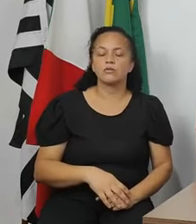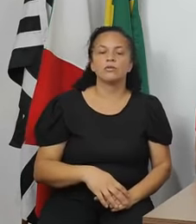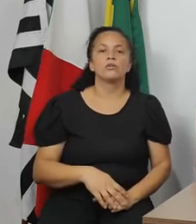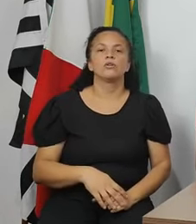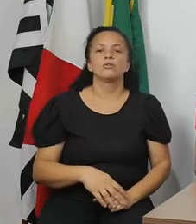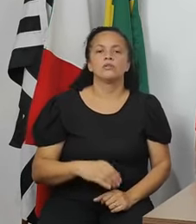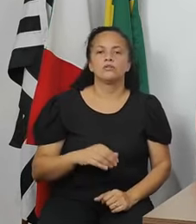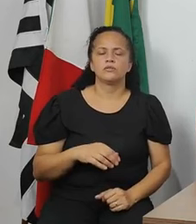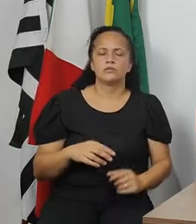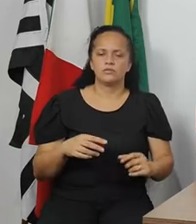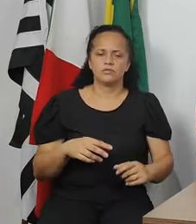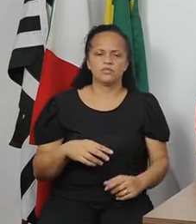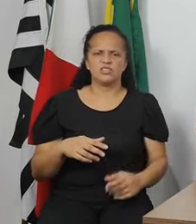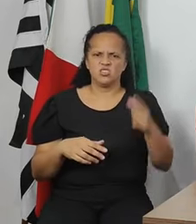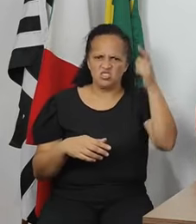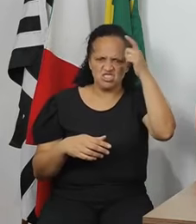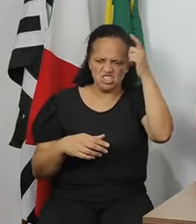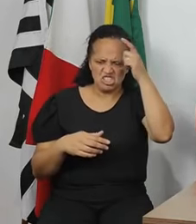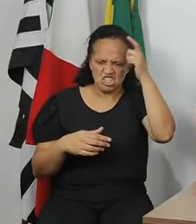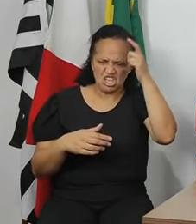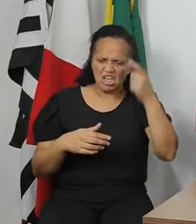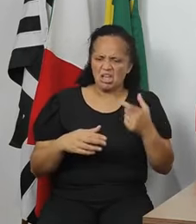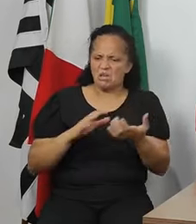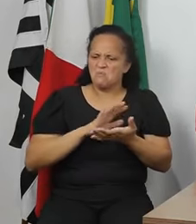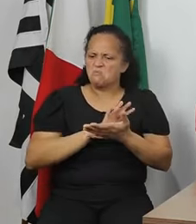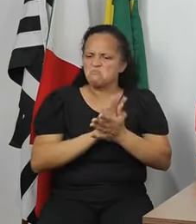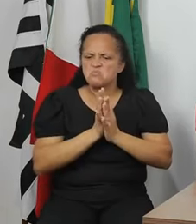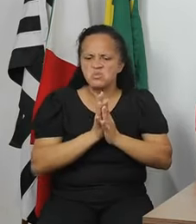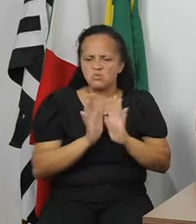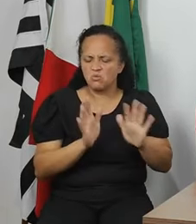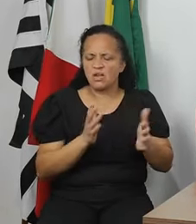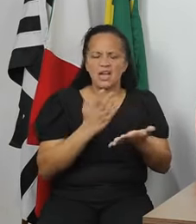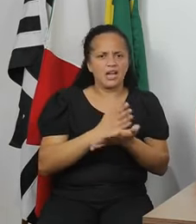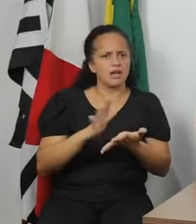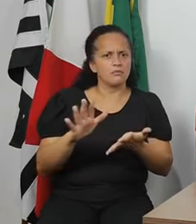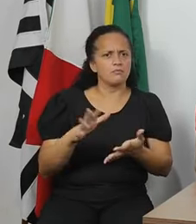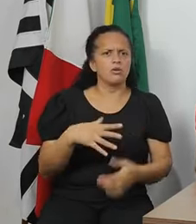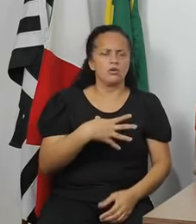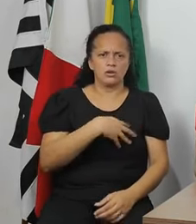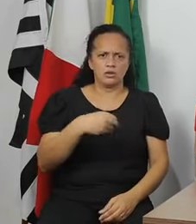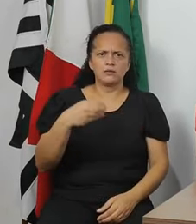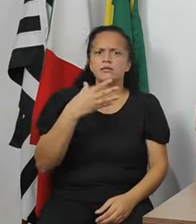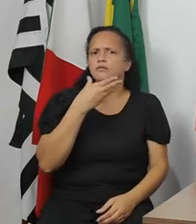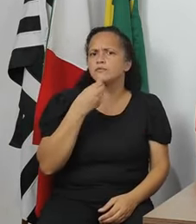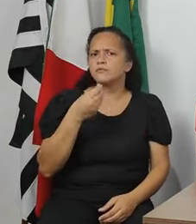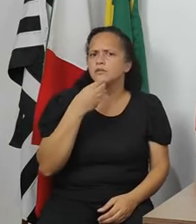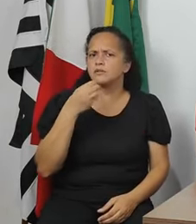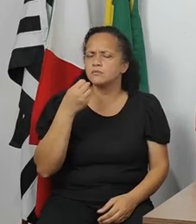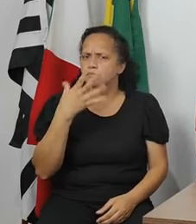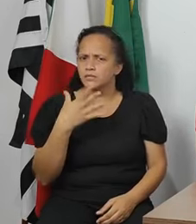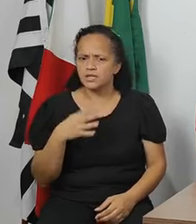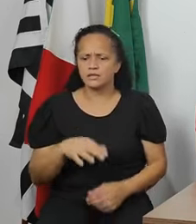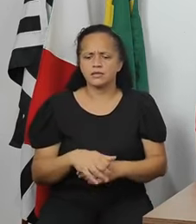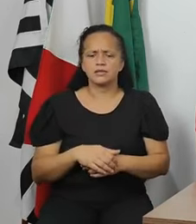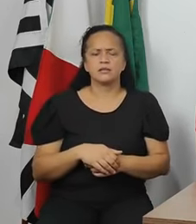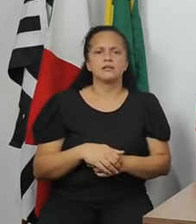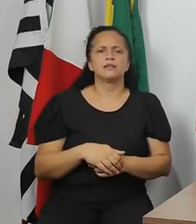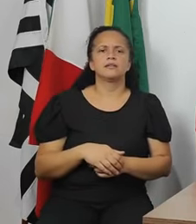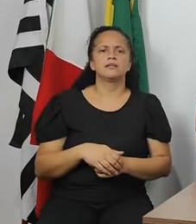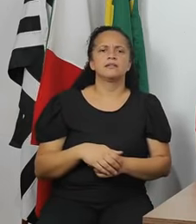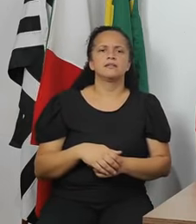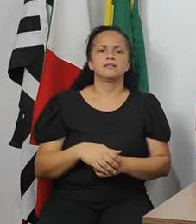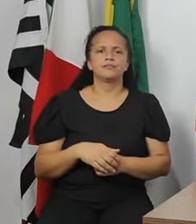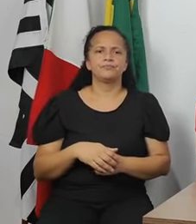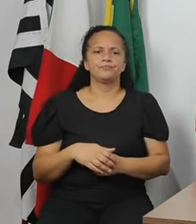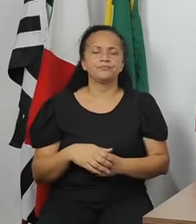ordeno, saia e não entres mais. E ele, clamando e agitando-se com violência, saiu e ficou o menino como